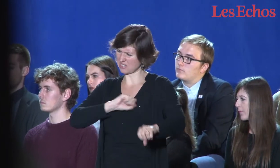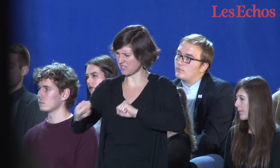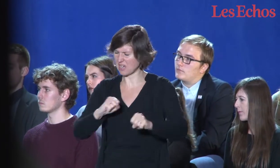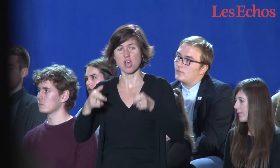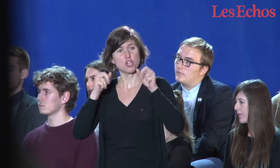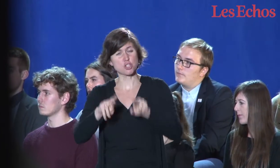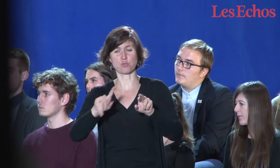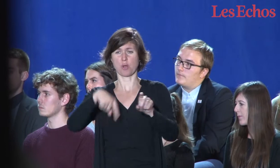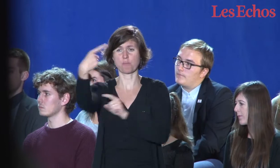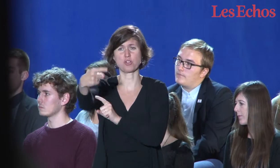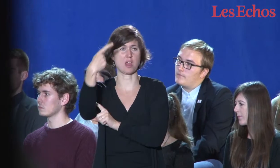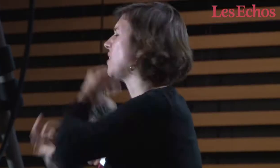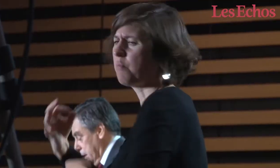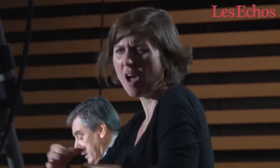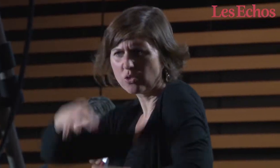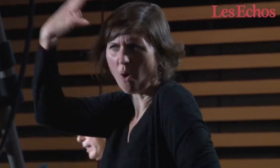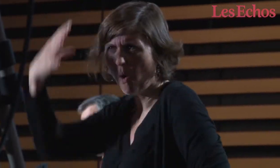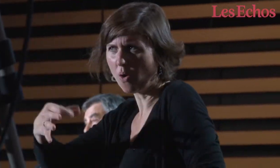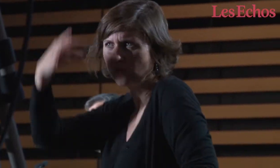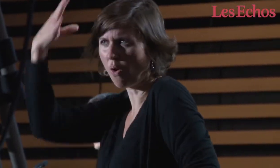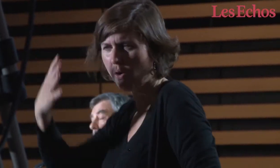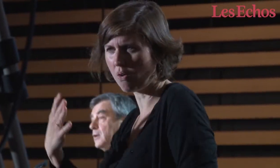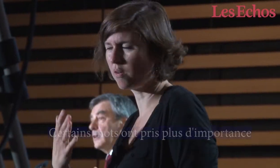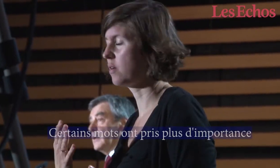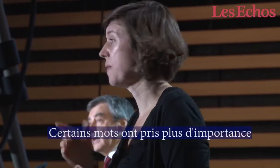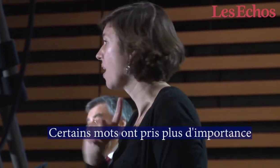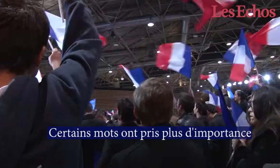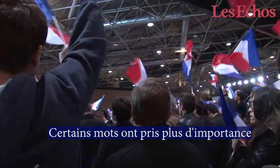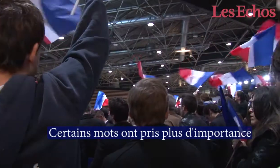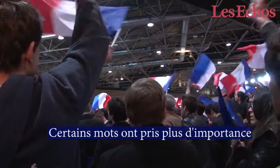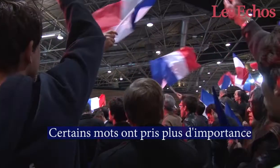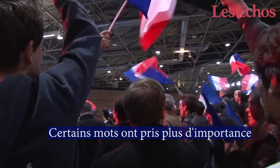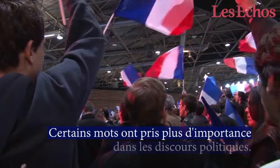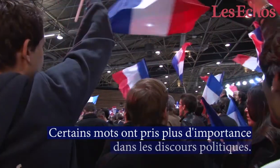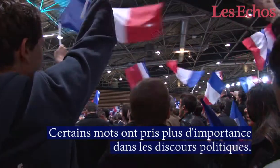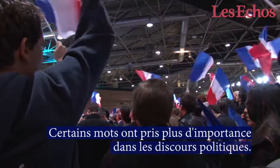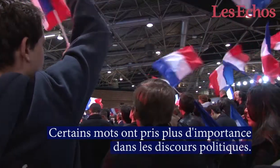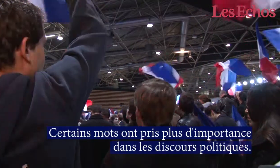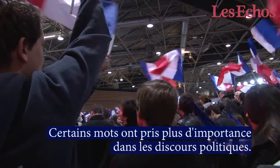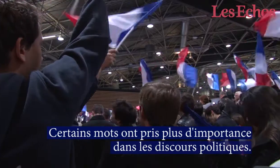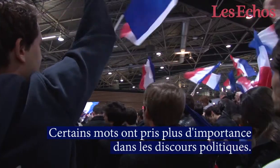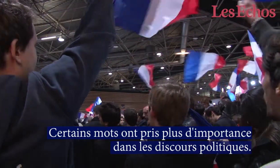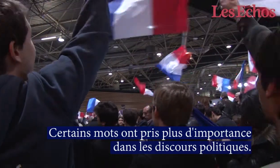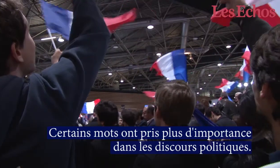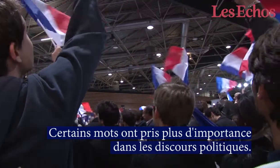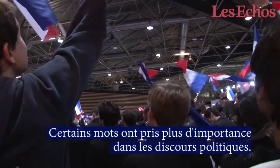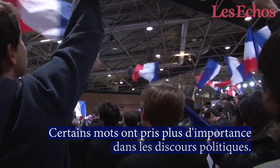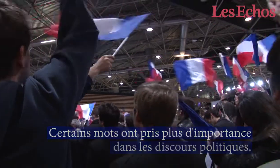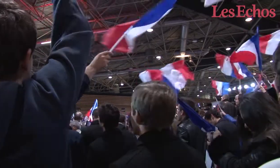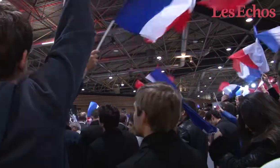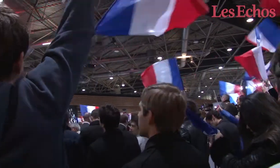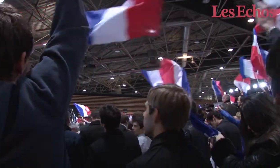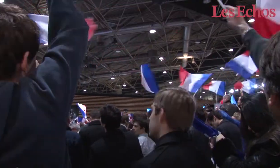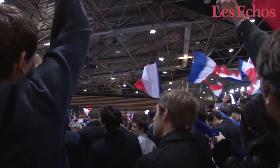on traduit du sens nous avant tout. Donc il faut bien qu comprenne avant de pouvoir le traduire. Tous deux formés un des tandems parmi les plus efficaces de la